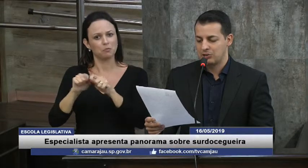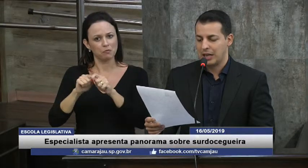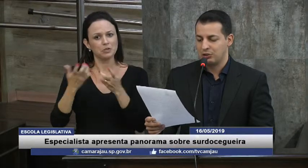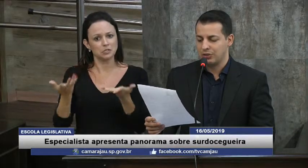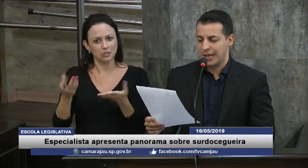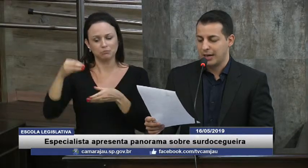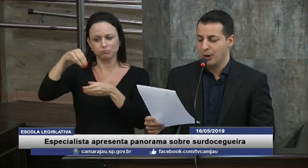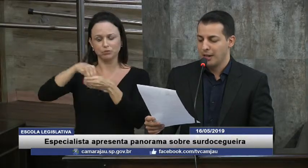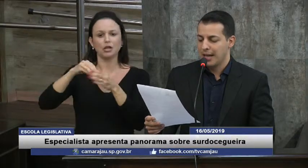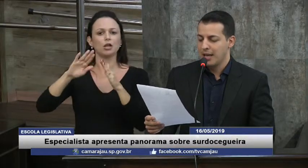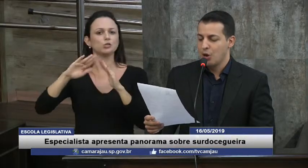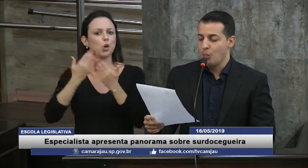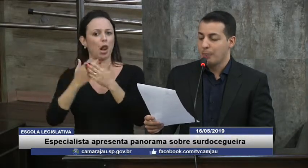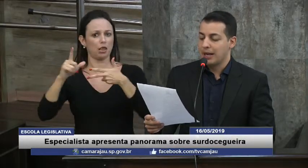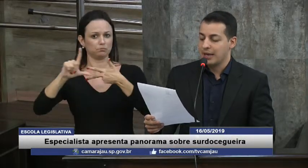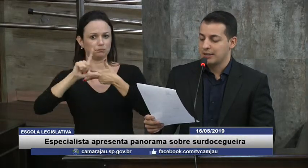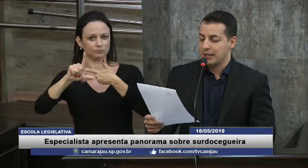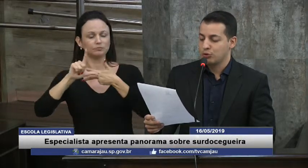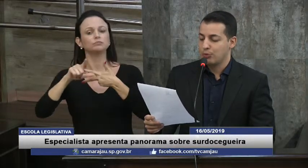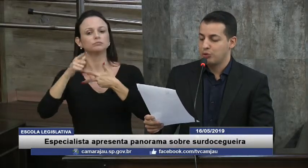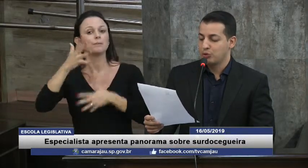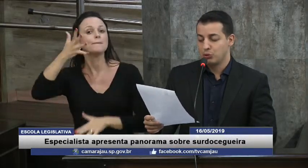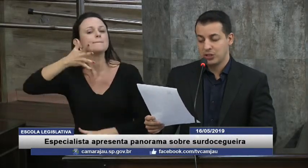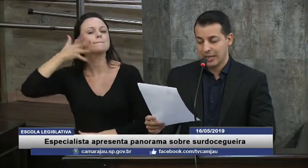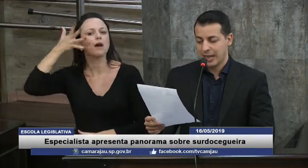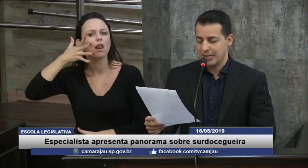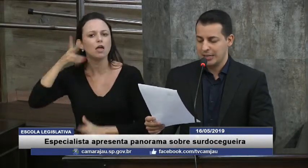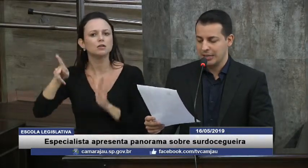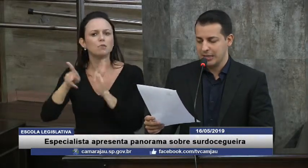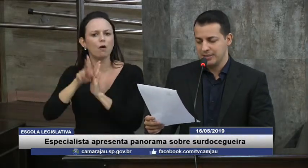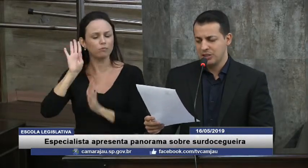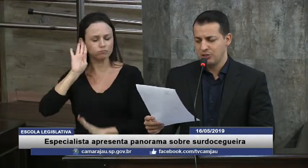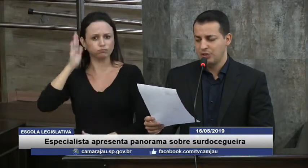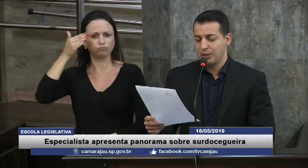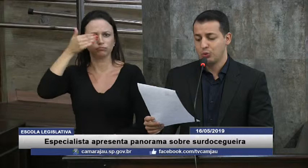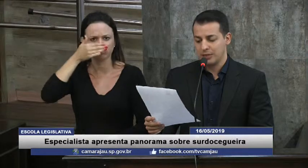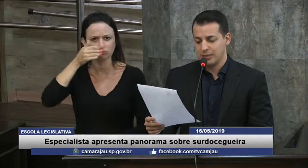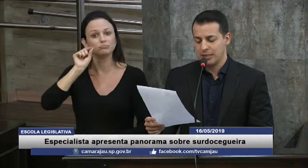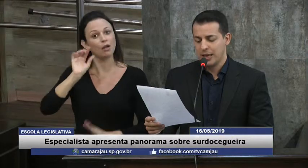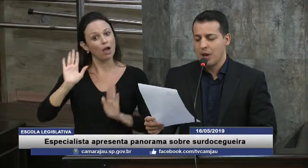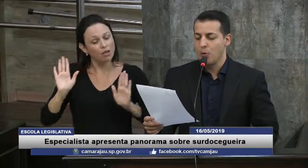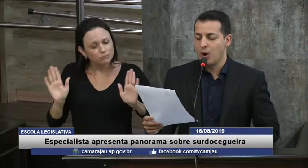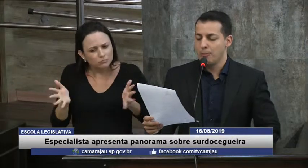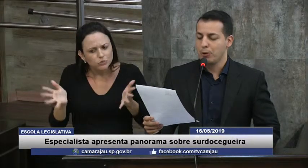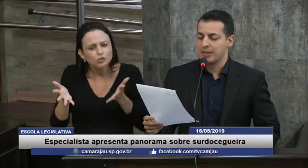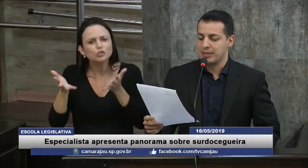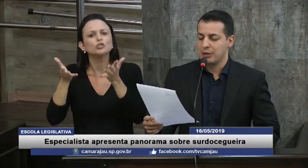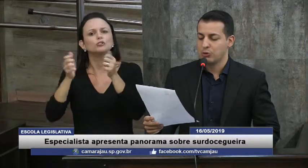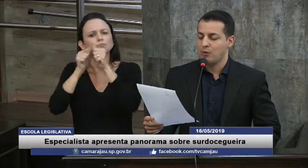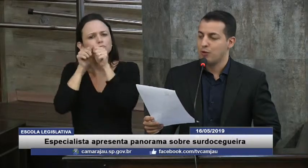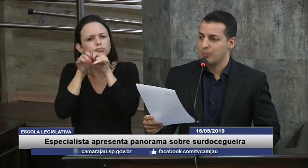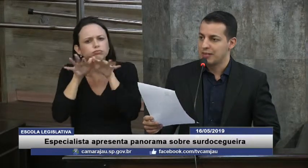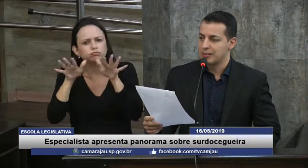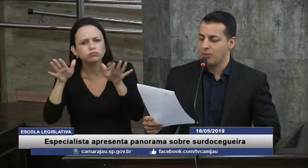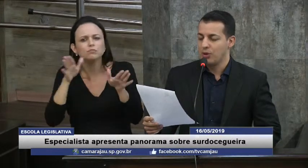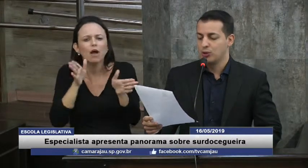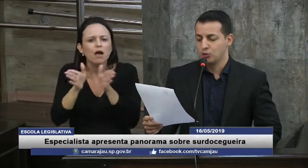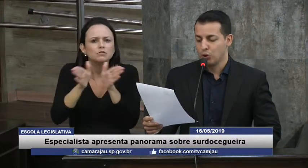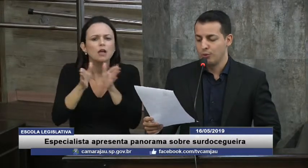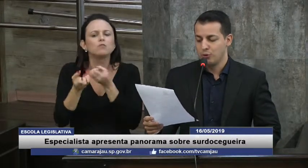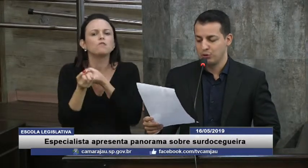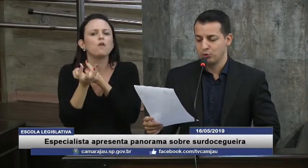Escola Legislativa da Câmara, uma palestra sobre surdo-cegueira, incentivando, assim, um amplo acesso à